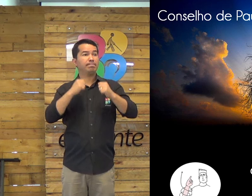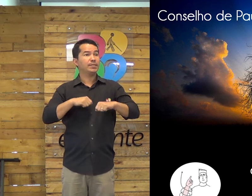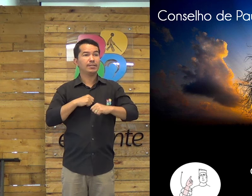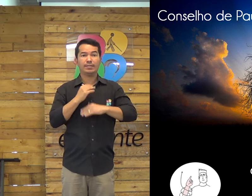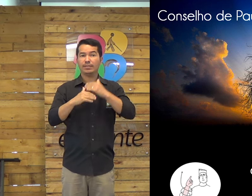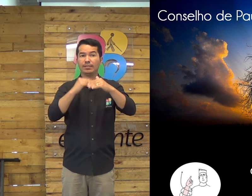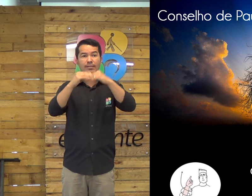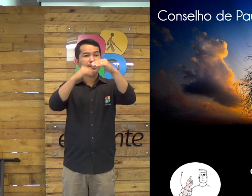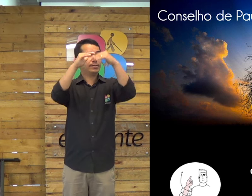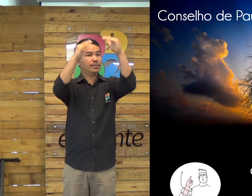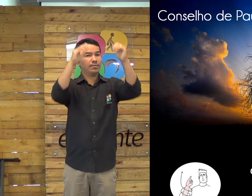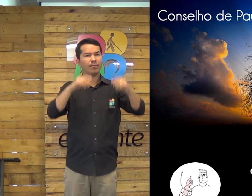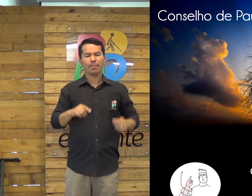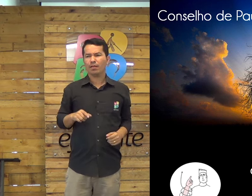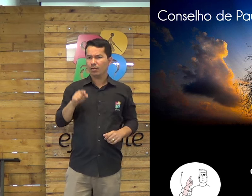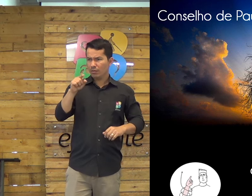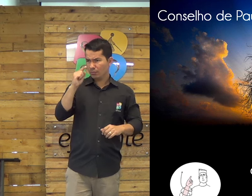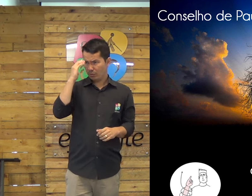cresça.